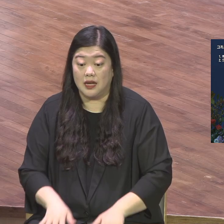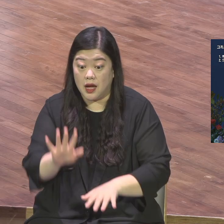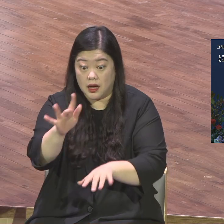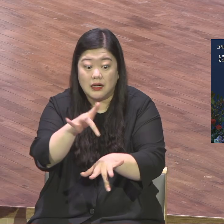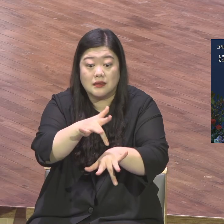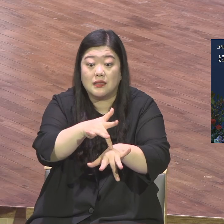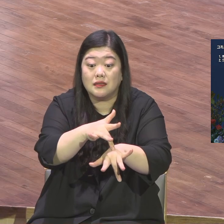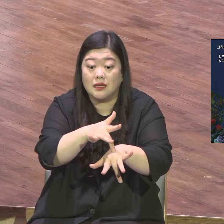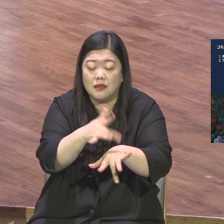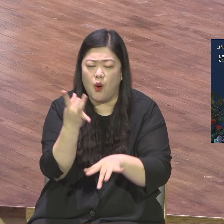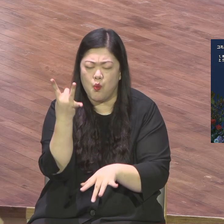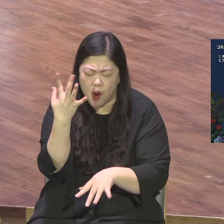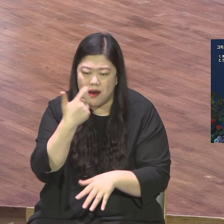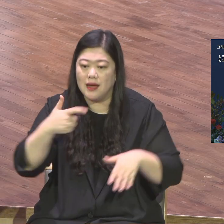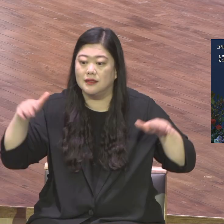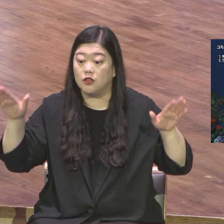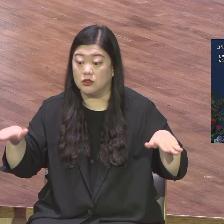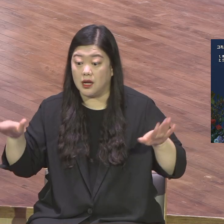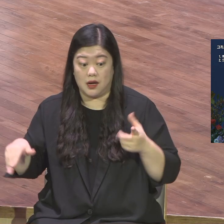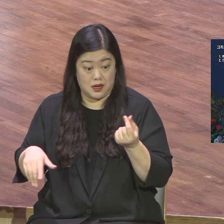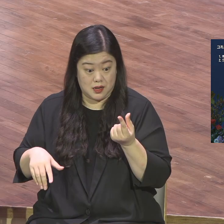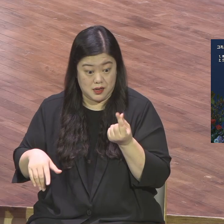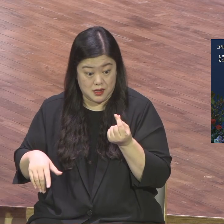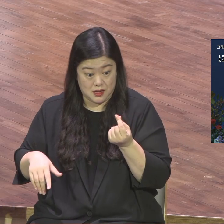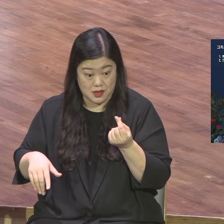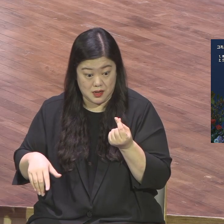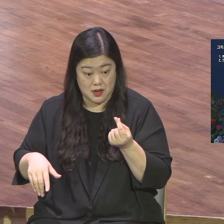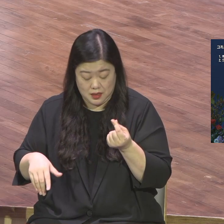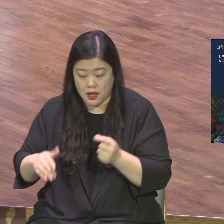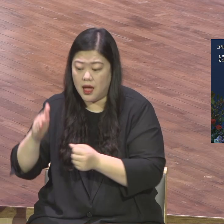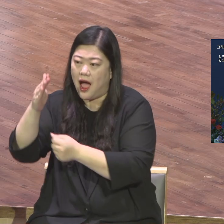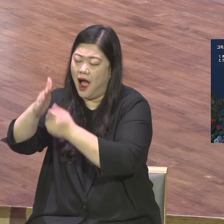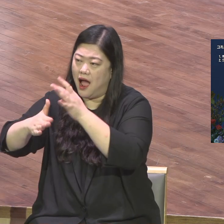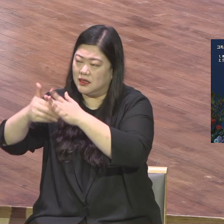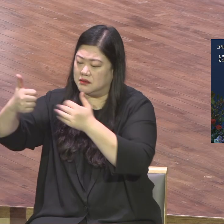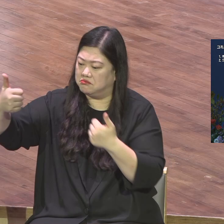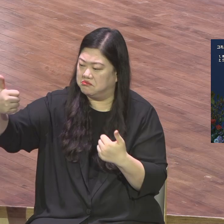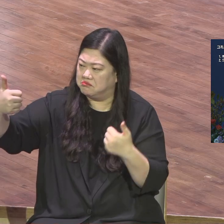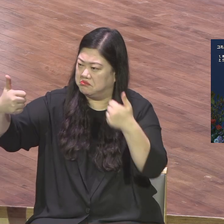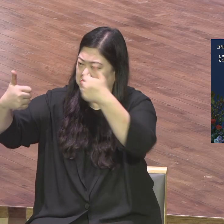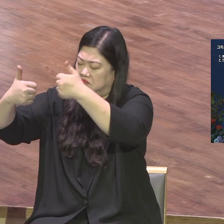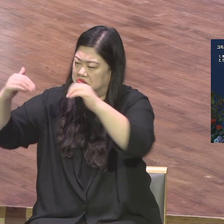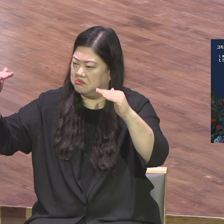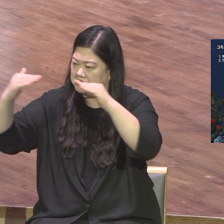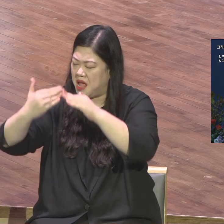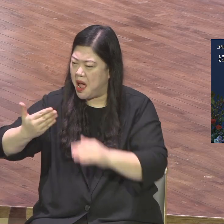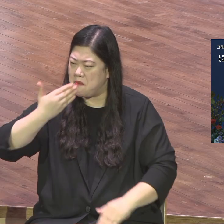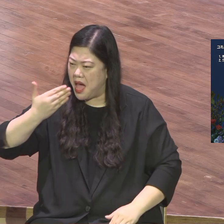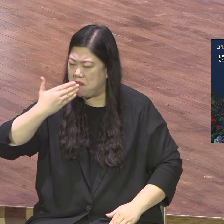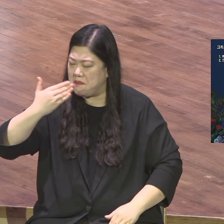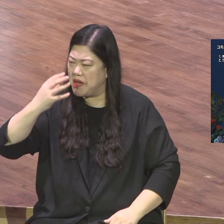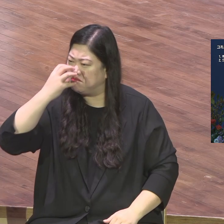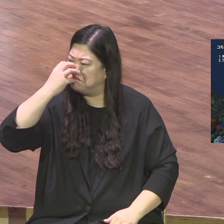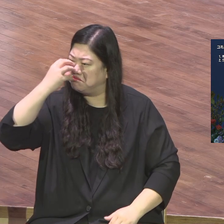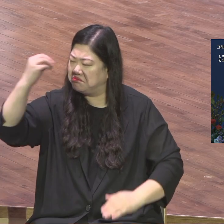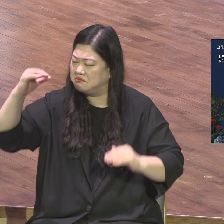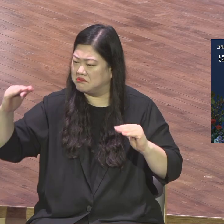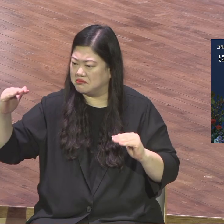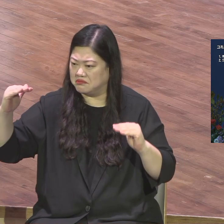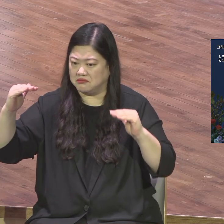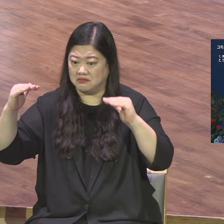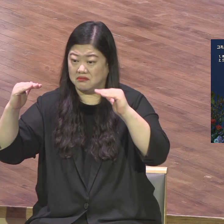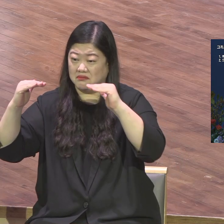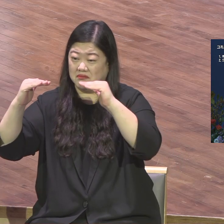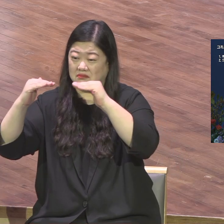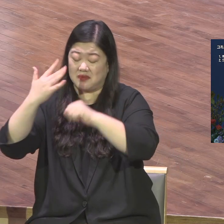올라가다가 저주받았잖아요. 그래서 이 교만은 이 주책인 이 사단은 계속 우리에게 교만한 마음을 심어줍니다.